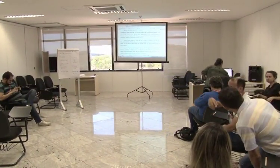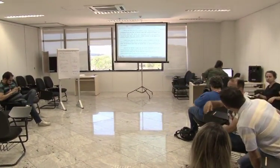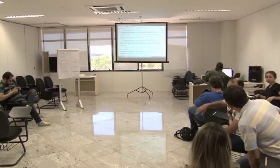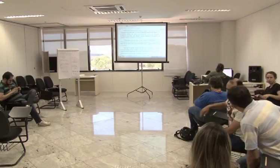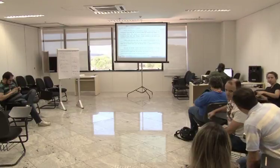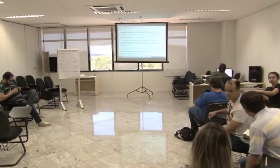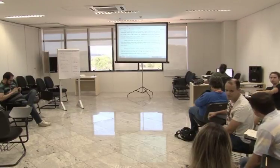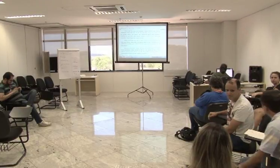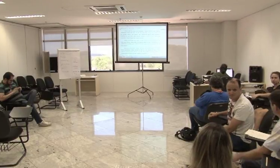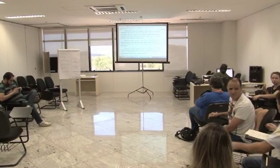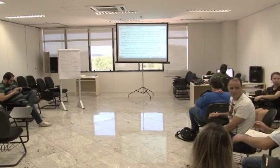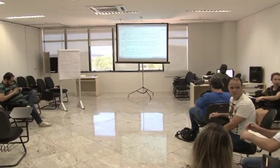Só.